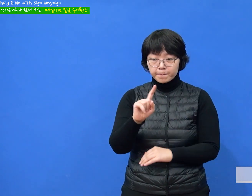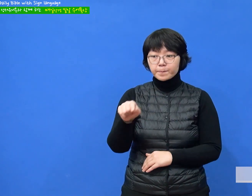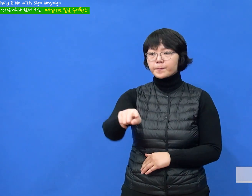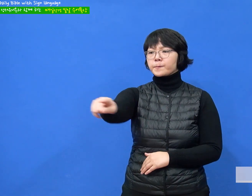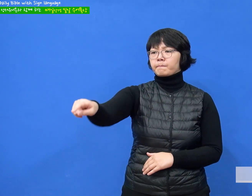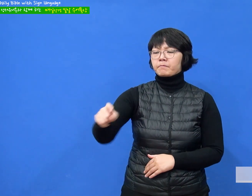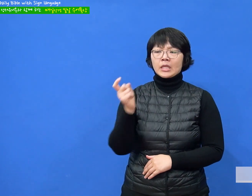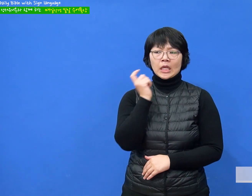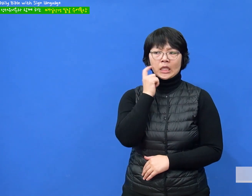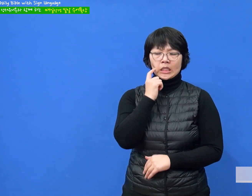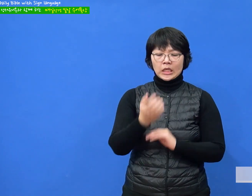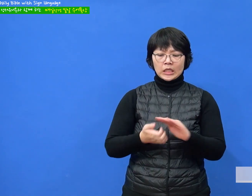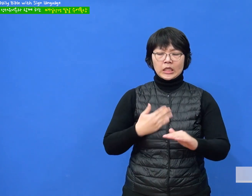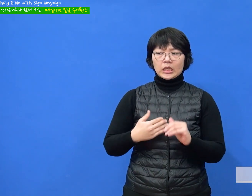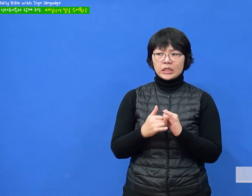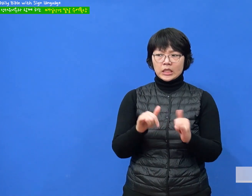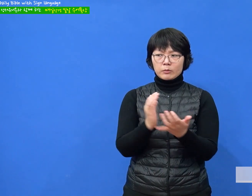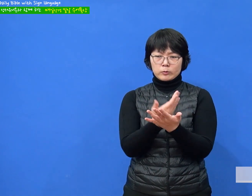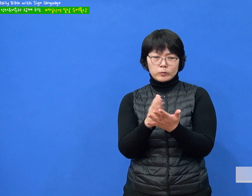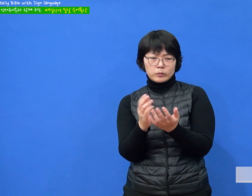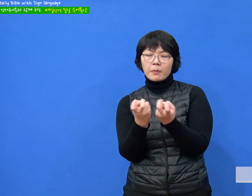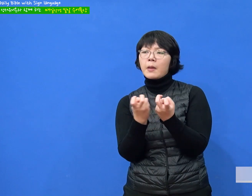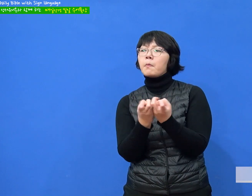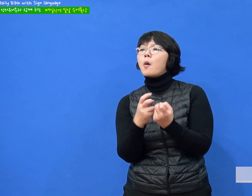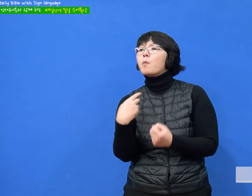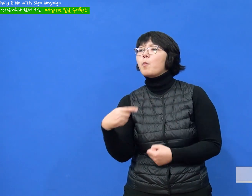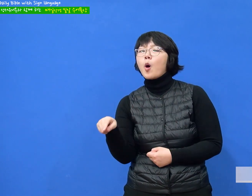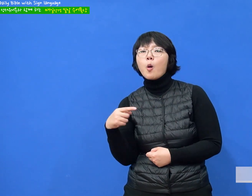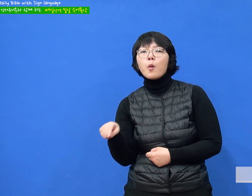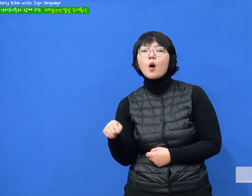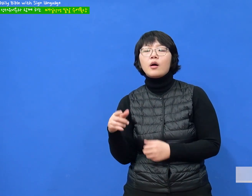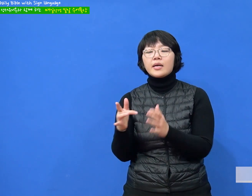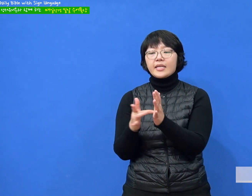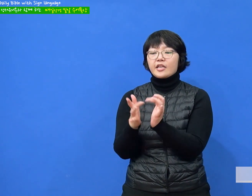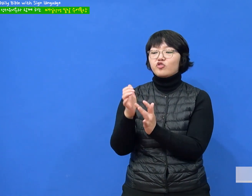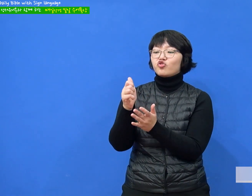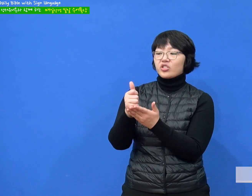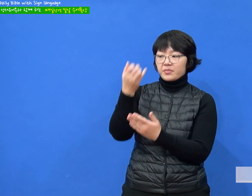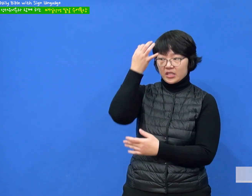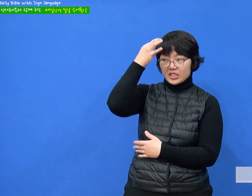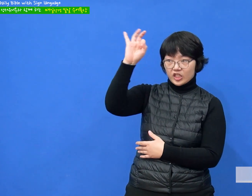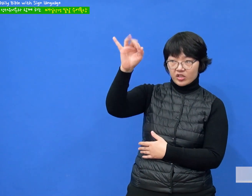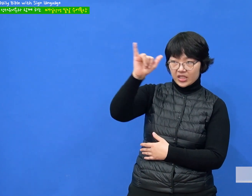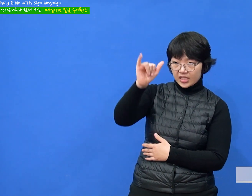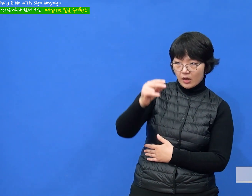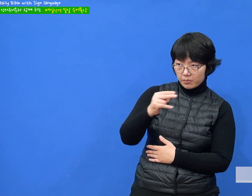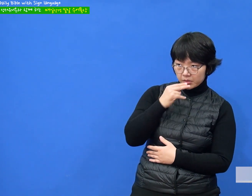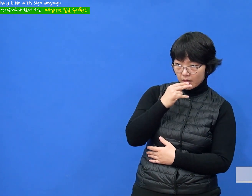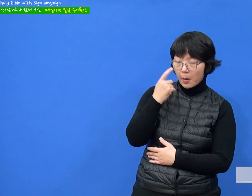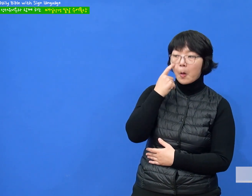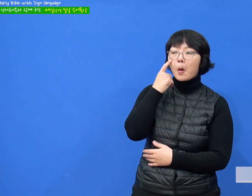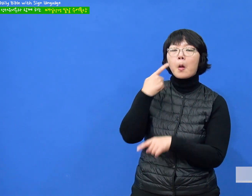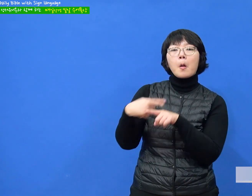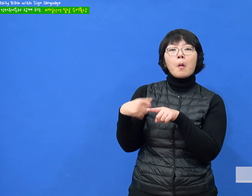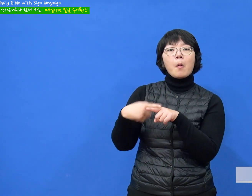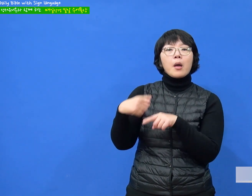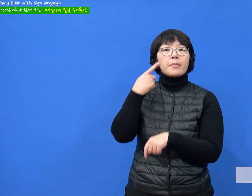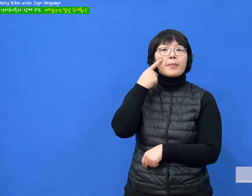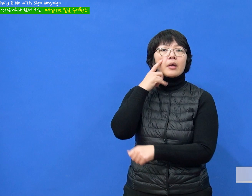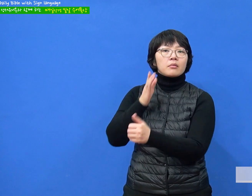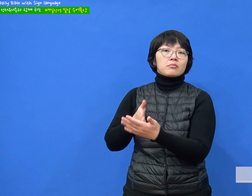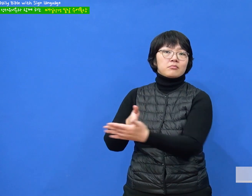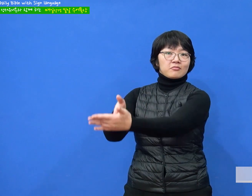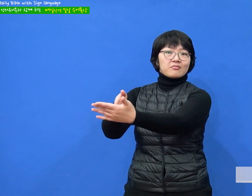거짓 선지자를 분별하는 방법을 예수를 시인하고 시인하지 않는 것으로 적그리스도를